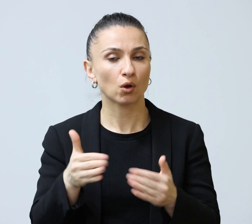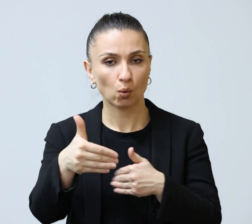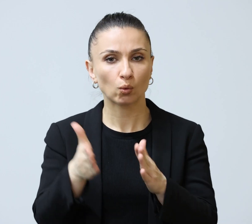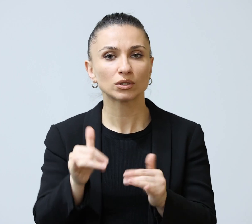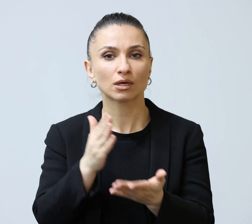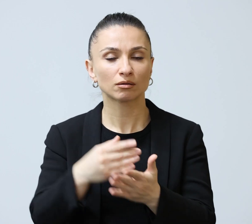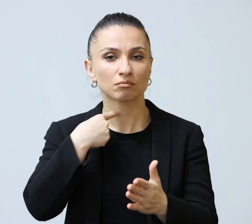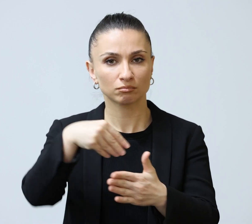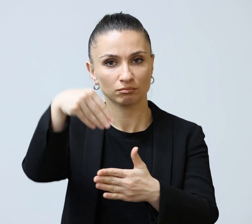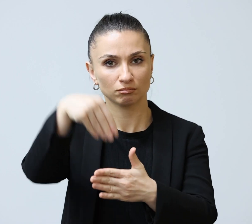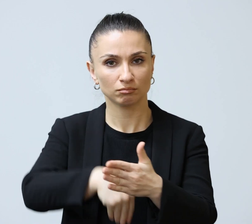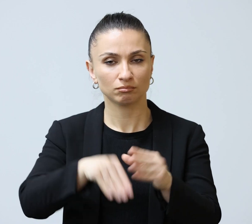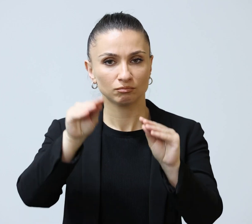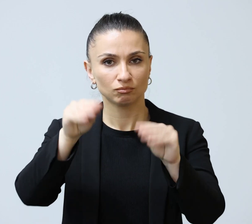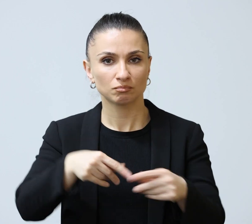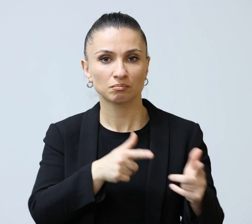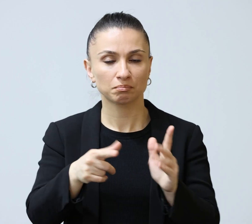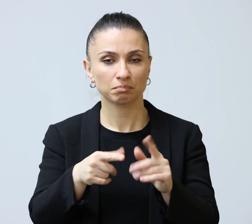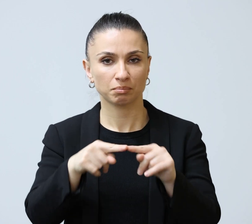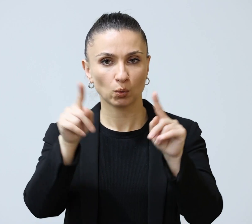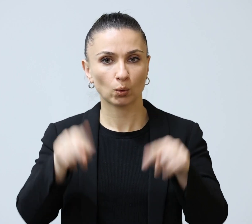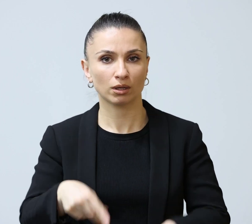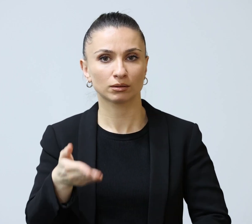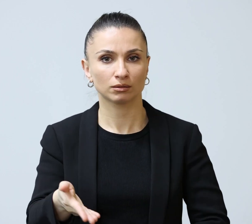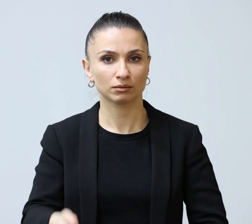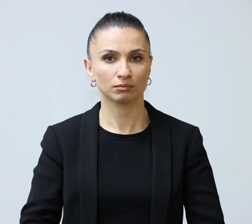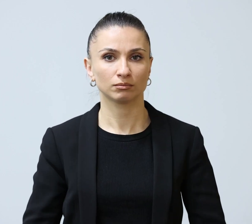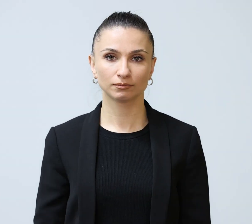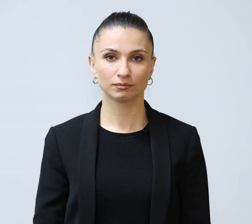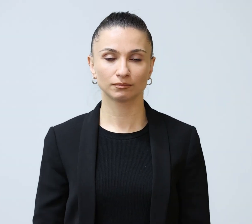Հարցեր ունես, գրիր մեզ կամ զանգահարիր։ Կայք՝